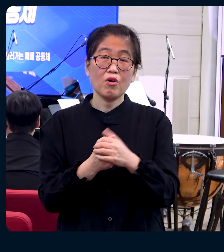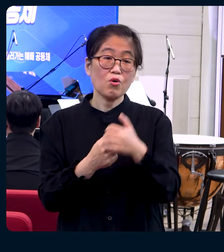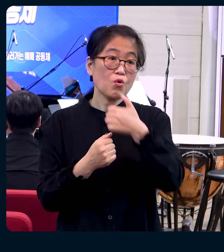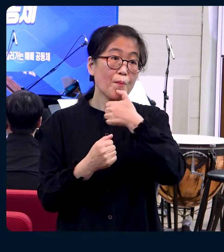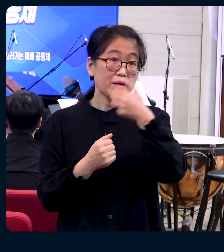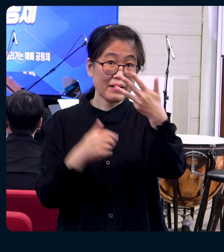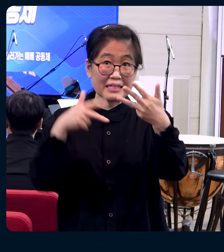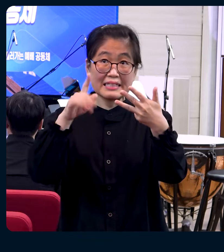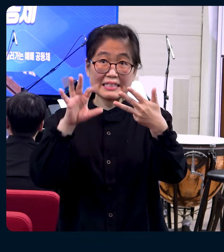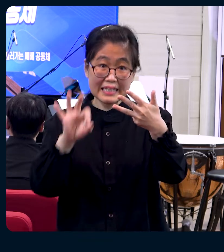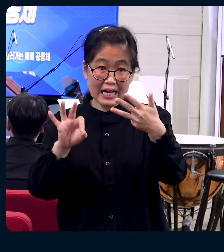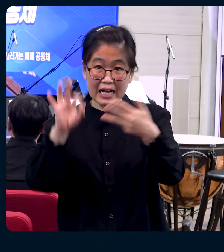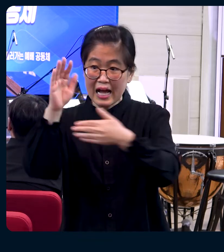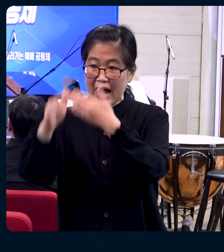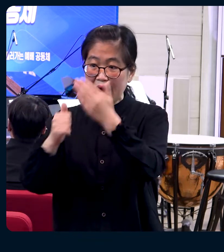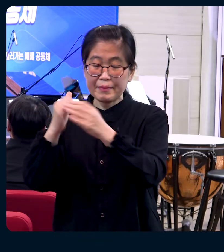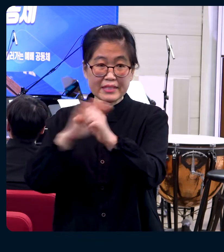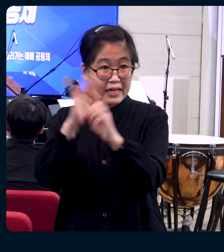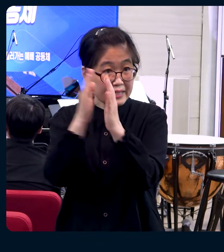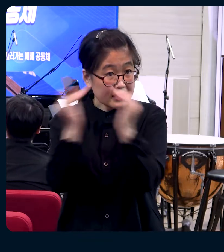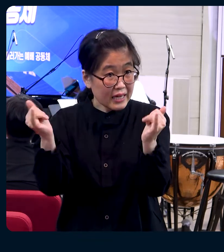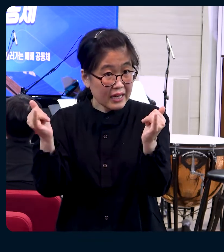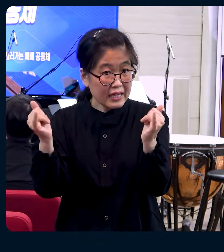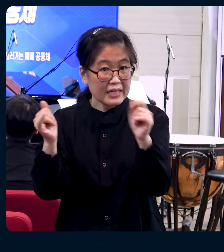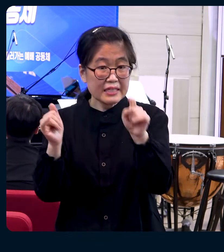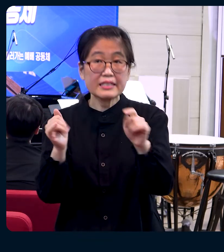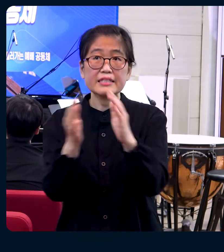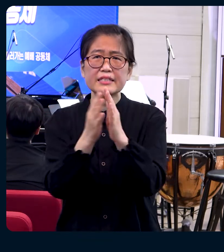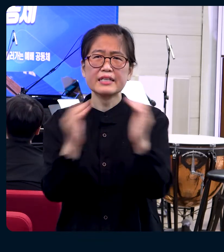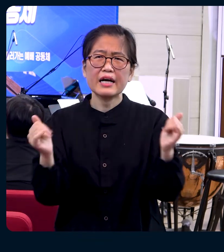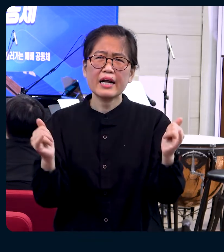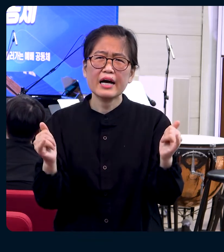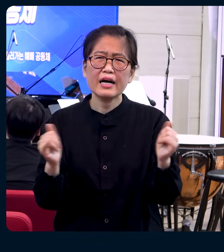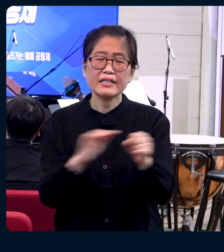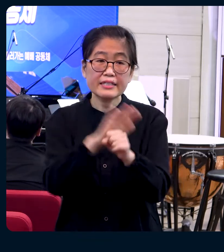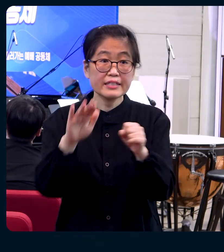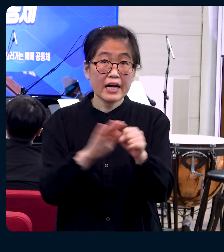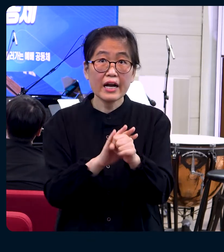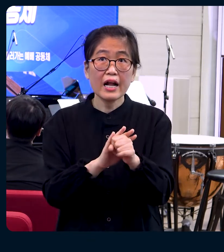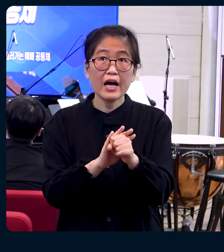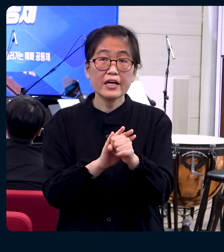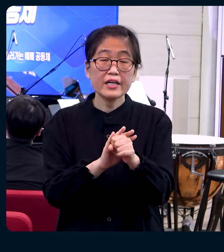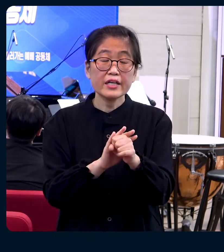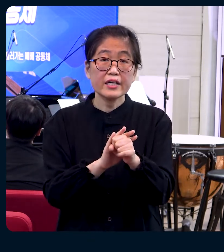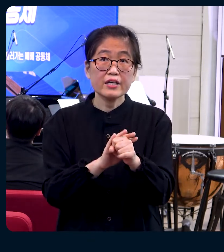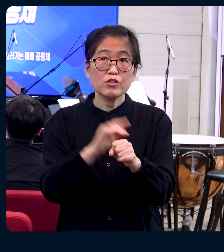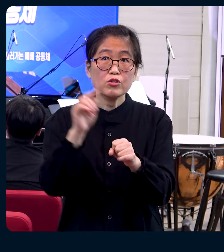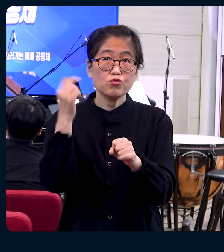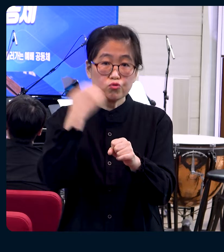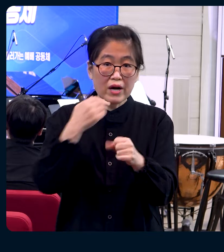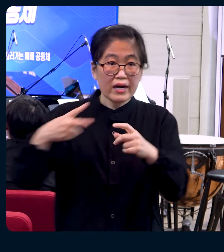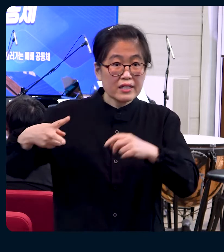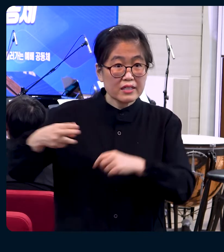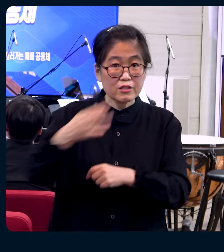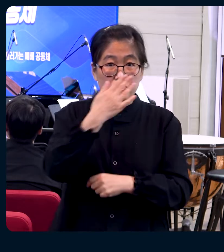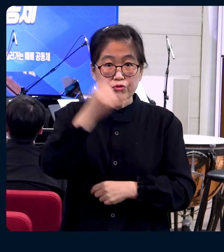로마서 8장에 있는 것처럼 하나님이 사랑하는 자를 그 사랑에서 그리스도를 사랑해서 무엇이 우리를 끊겠습니까?